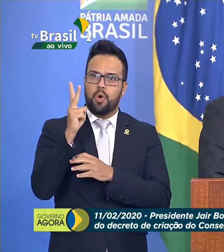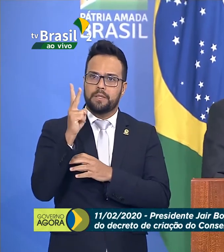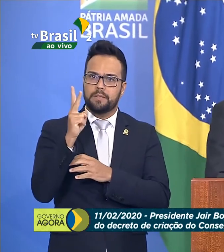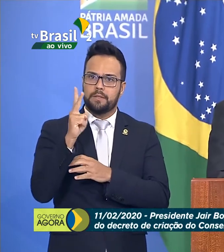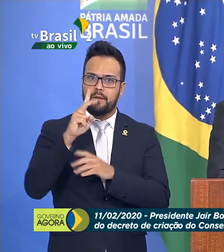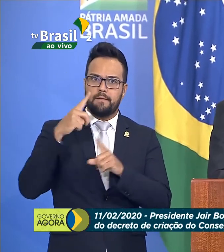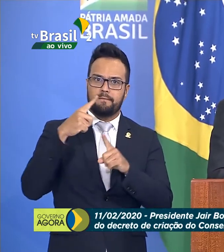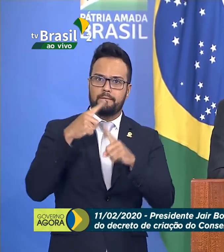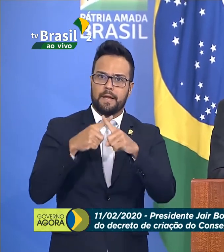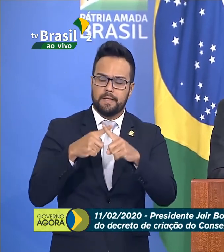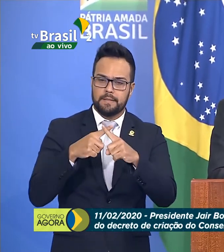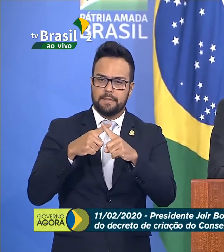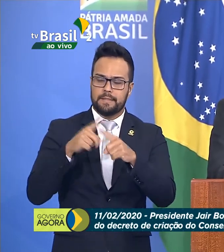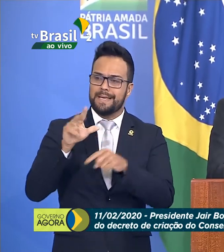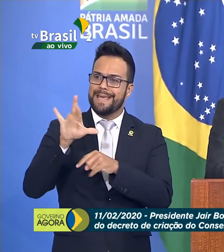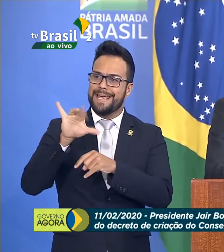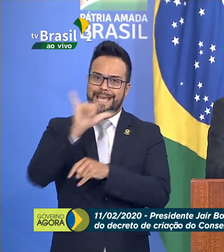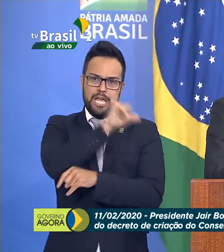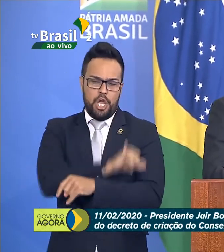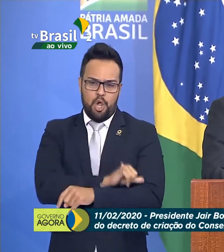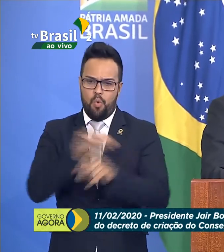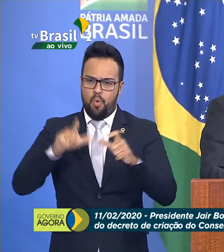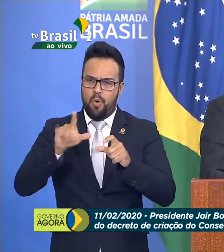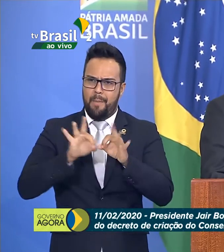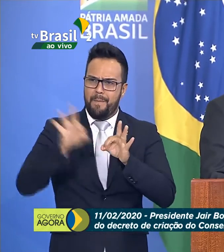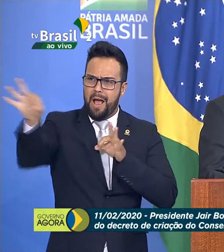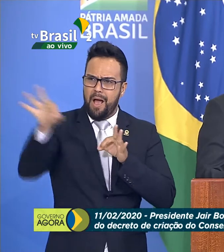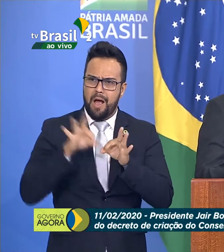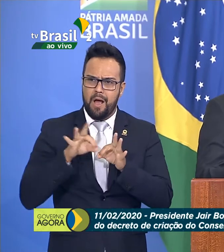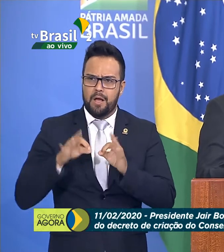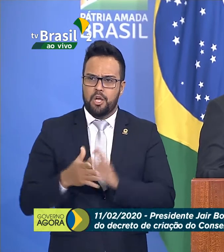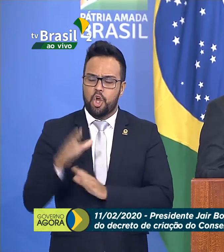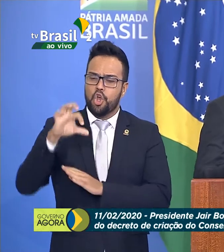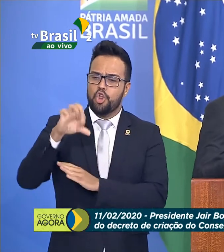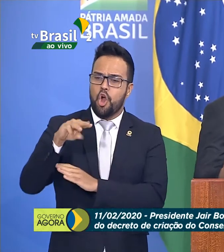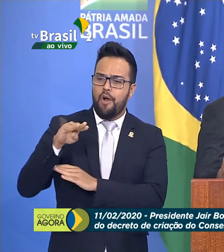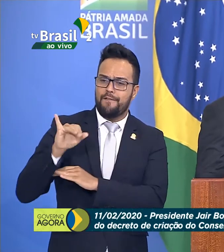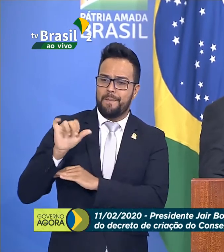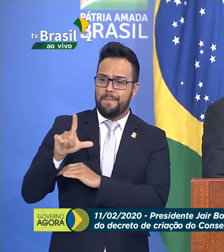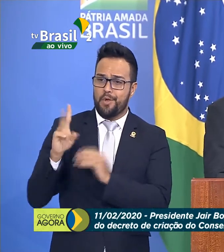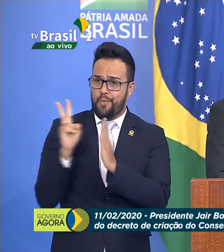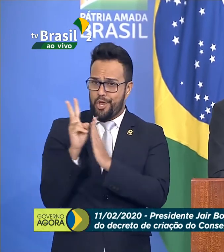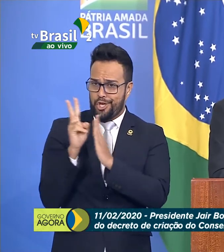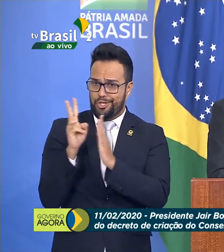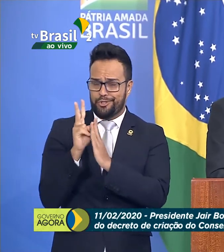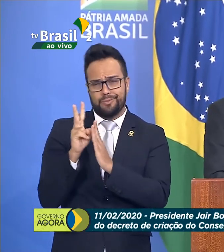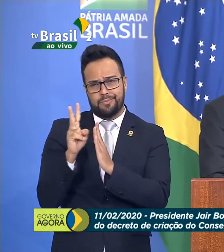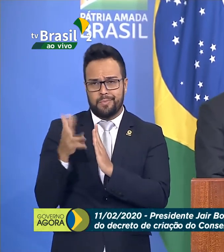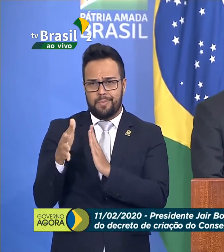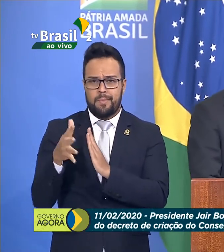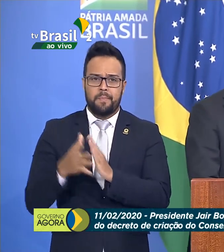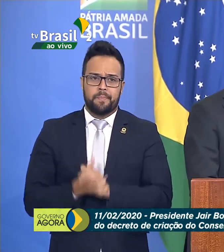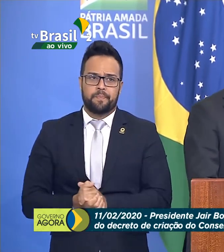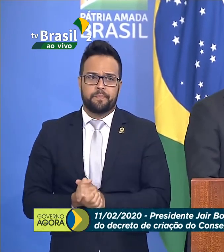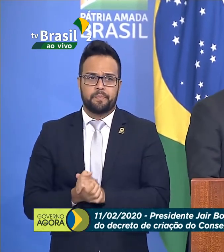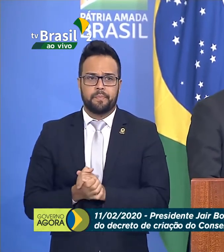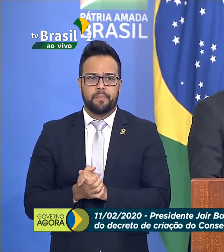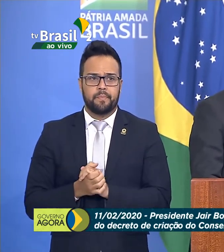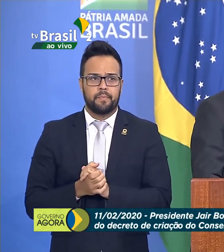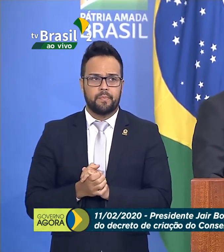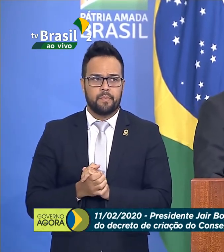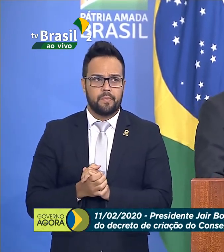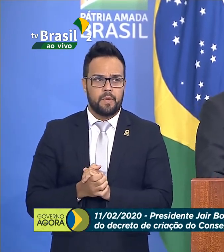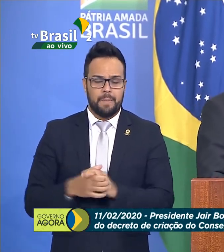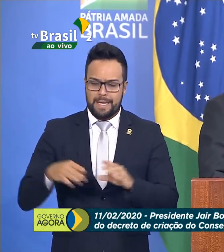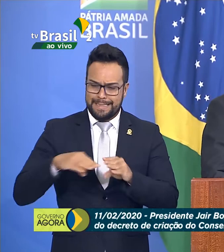Janeiro, com aproximadamente 9 mil índios, isso era uma suposição, mas um pedaço